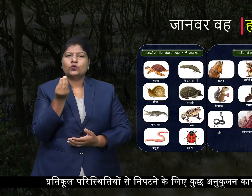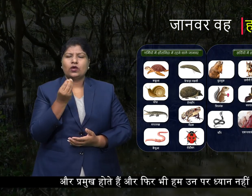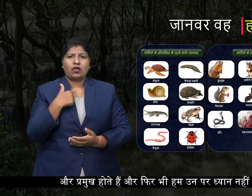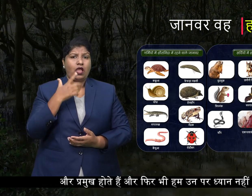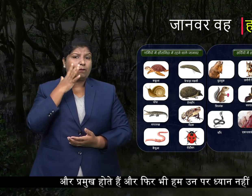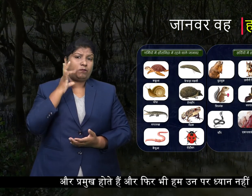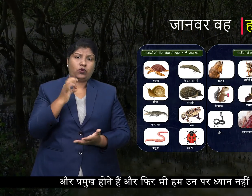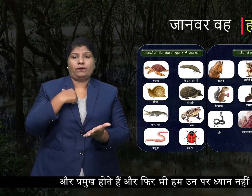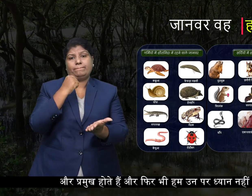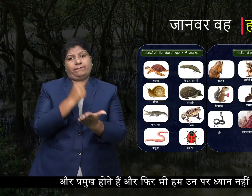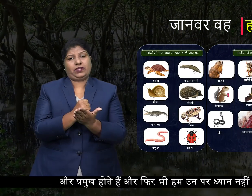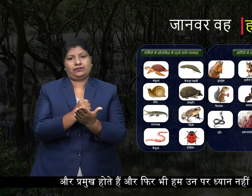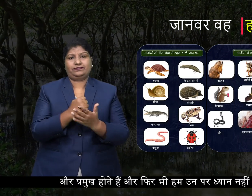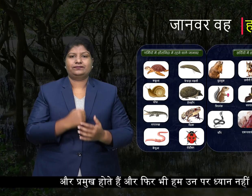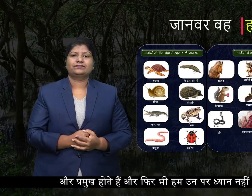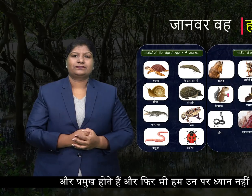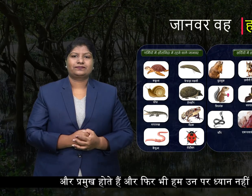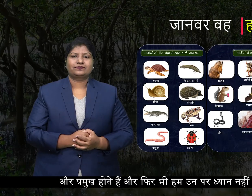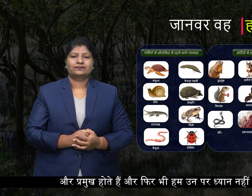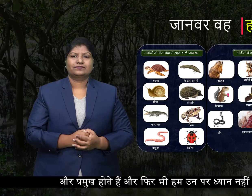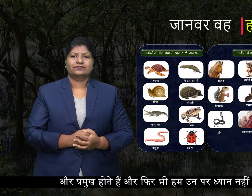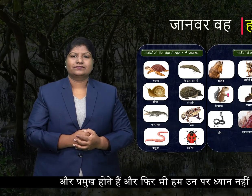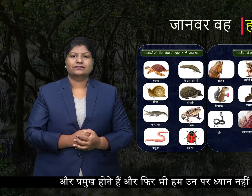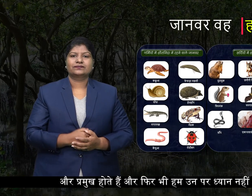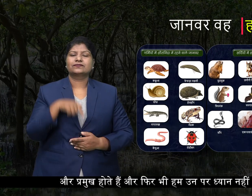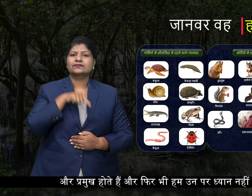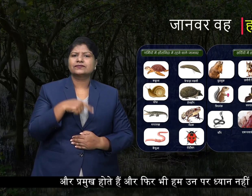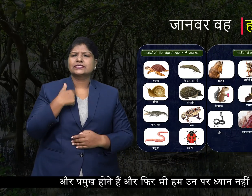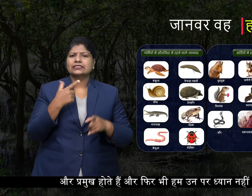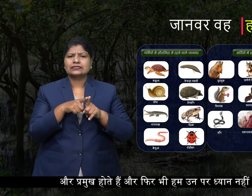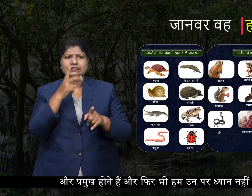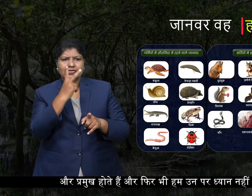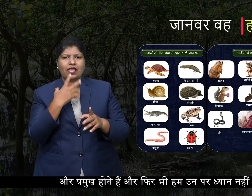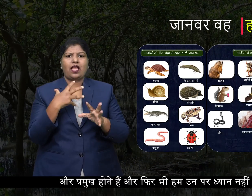और प्रमुख होते हैं और फिर भी उन पर ध्यान नहीं देते हैं।